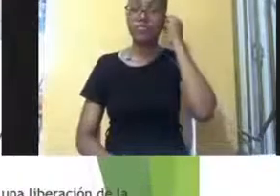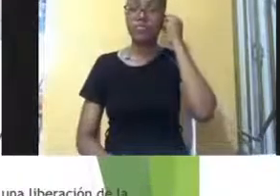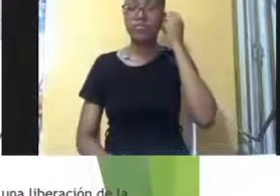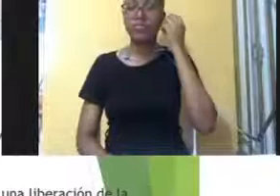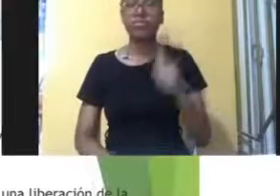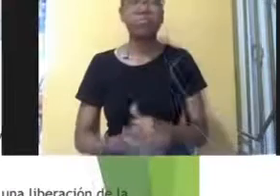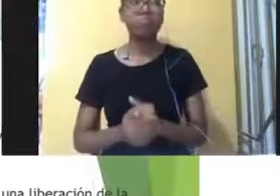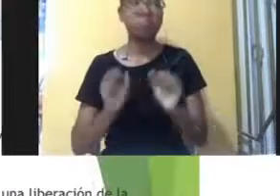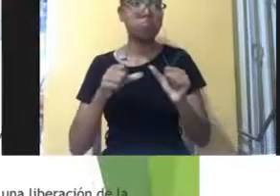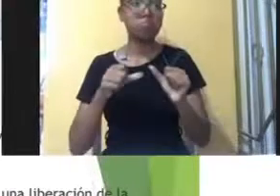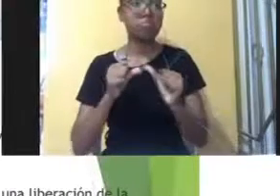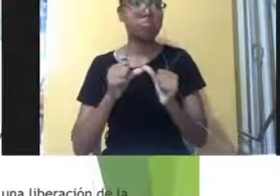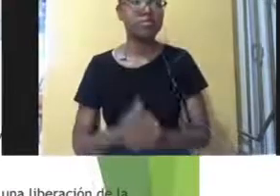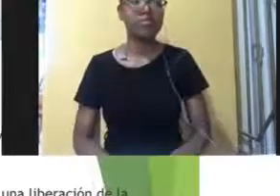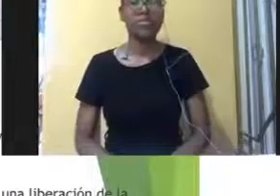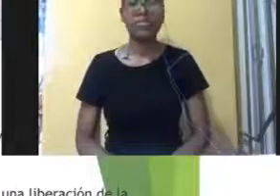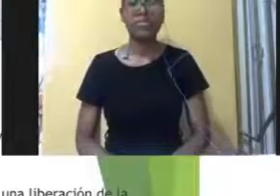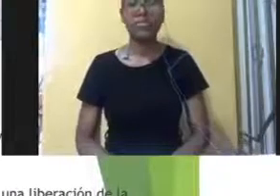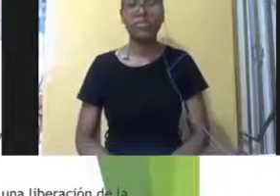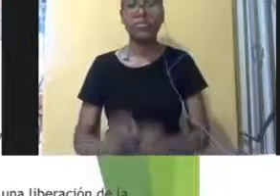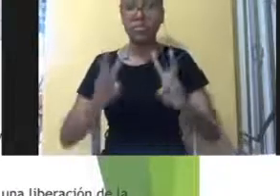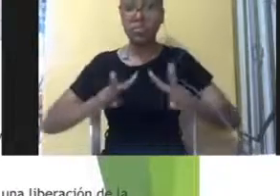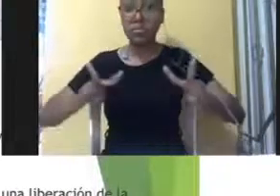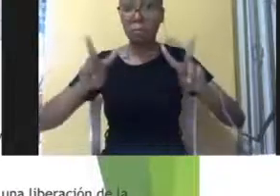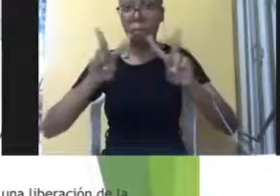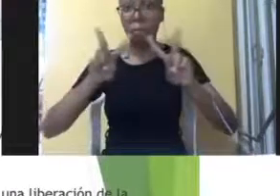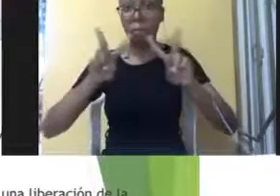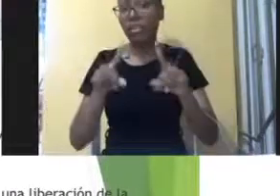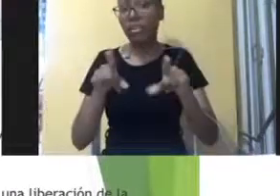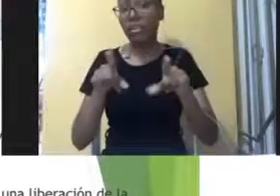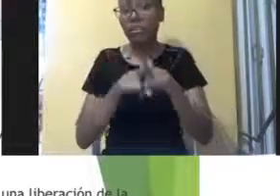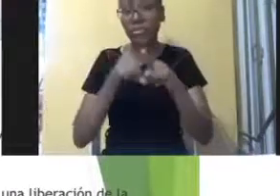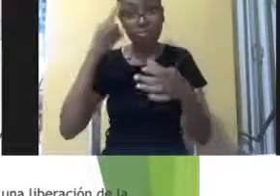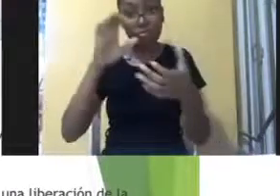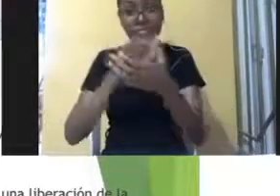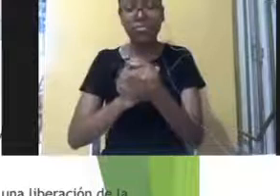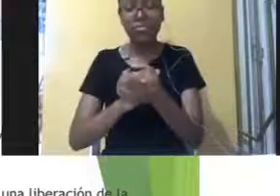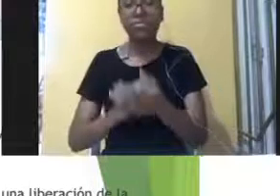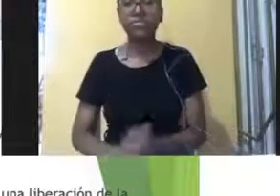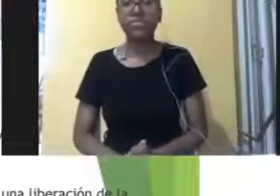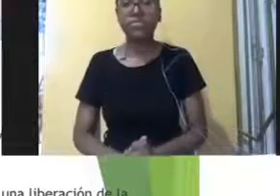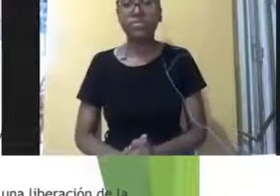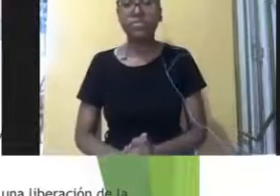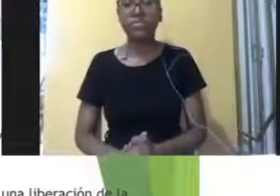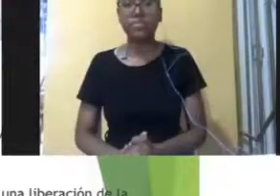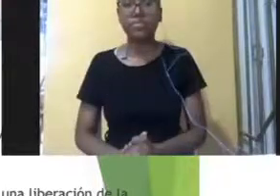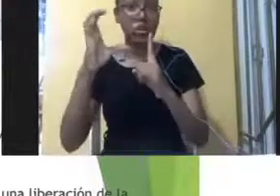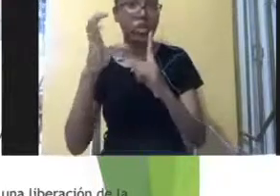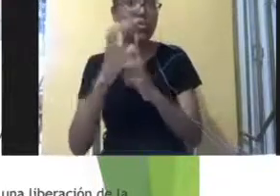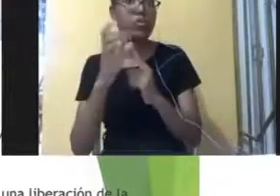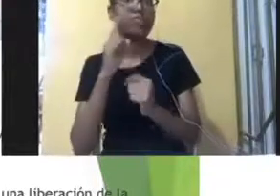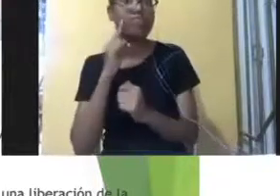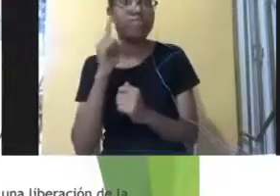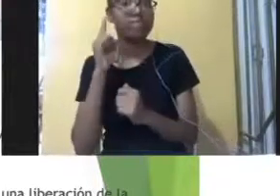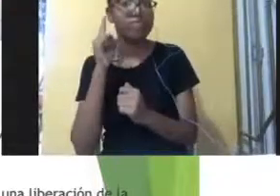Podemos seguir. Valores y creencias. La cultura sorda es una cultura colectiva, la